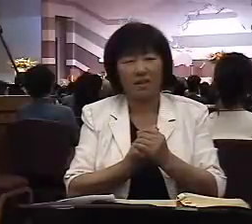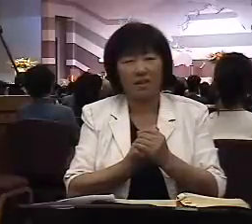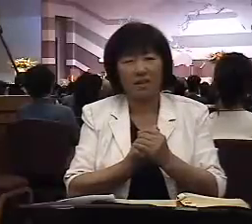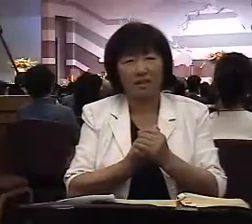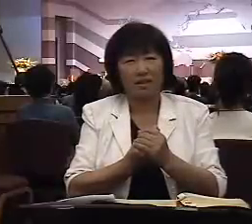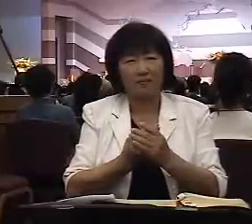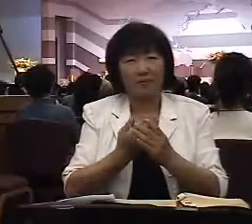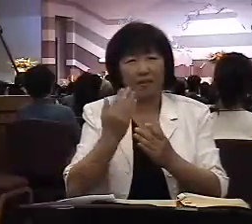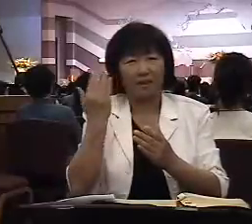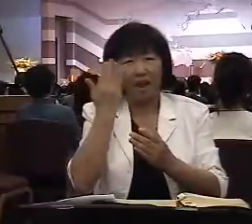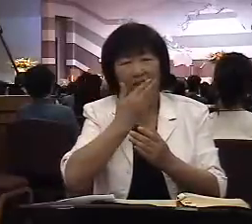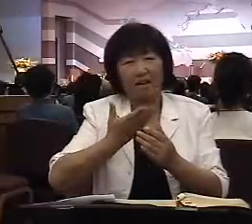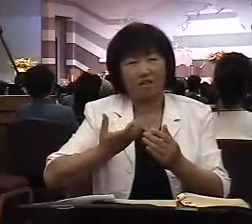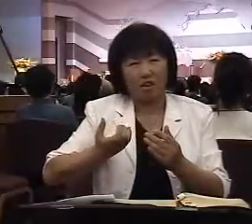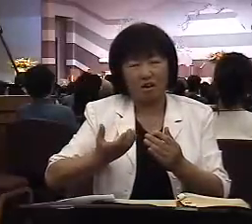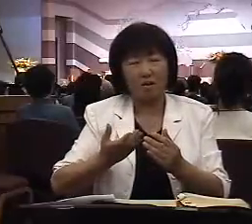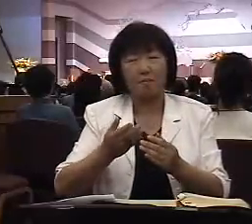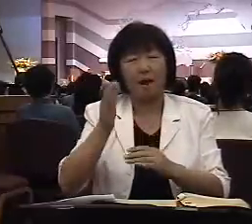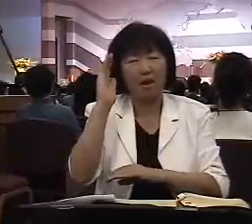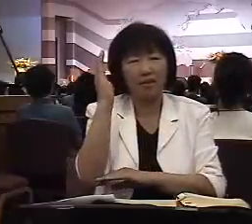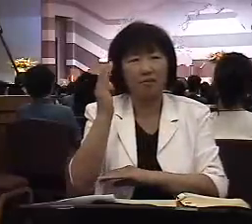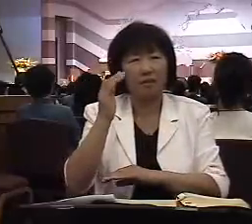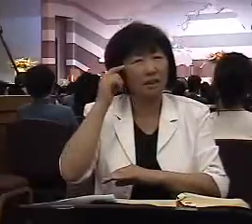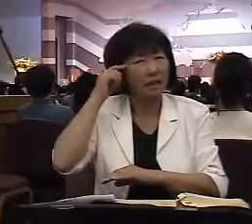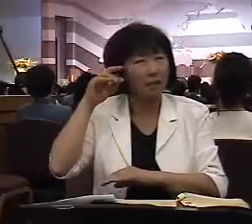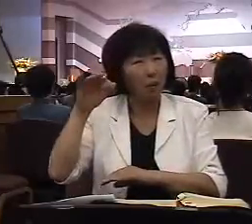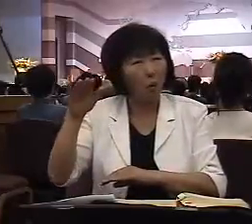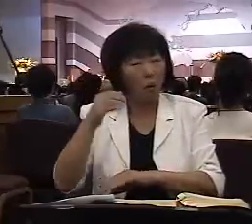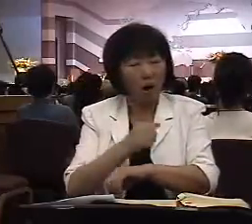신령한 젖 하나님의 말씀을 사모하라 그랬거든요.